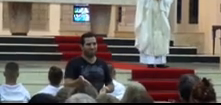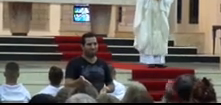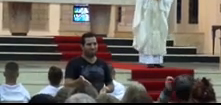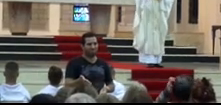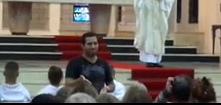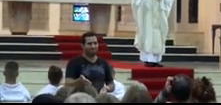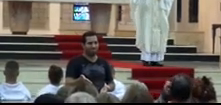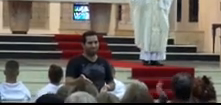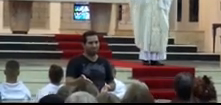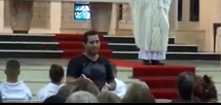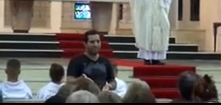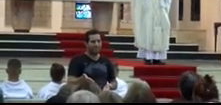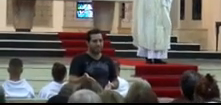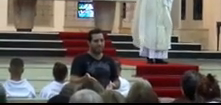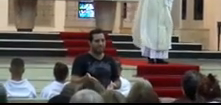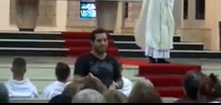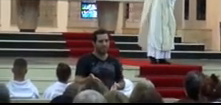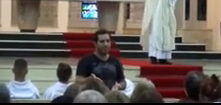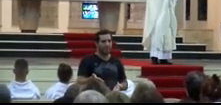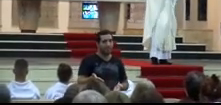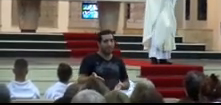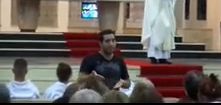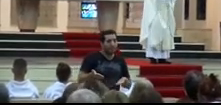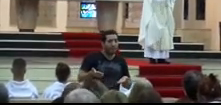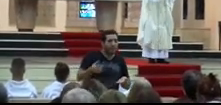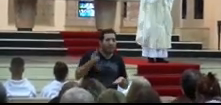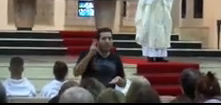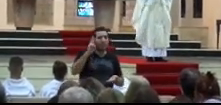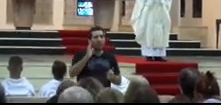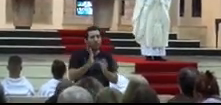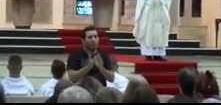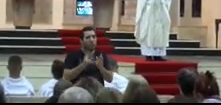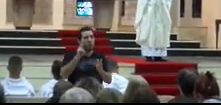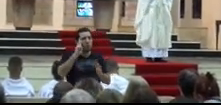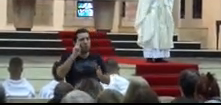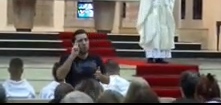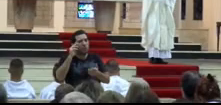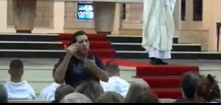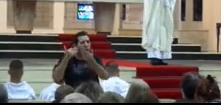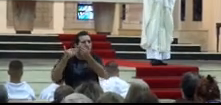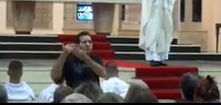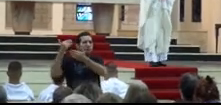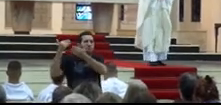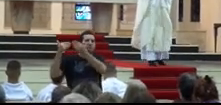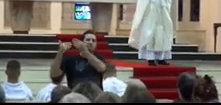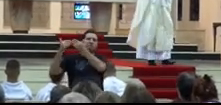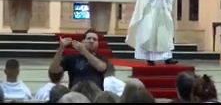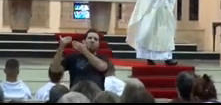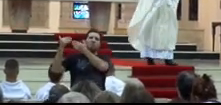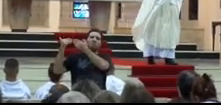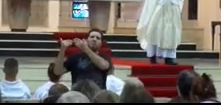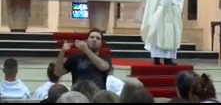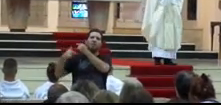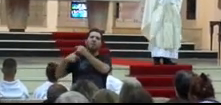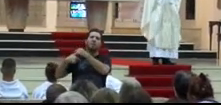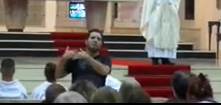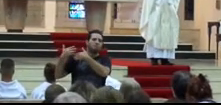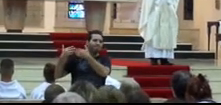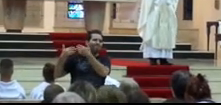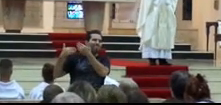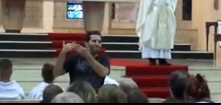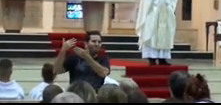Como que Jesus faz uma síntese da sua vida, da sua ação transformadora e salvadora do povo.